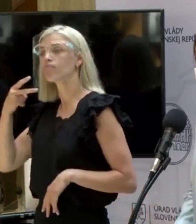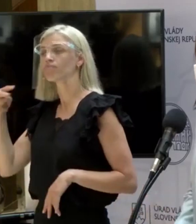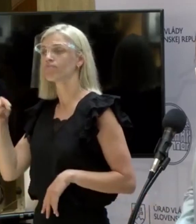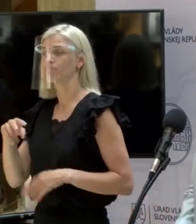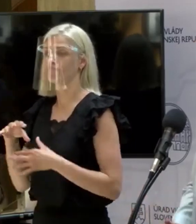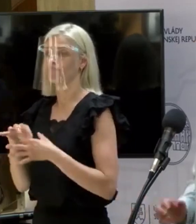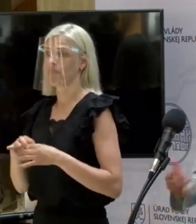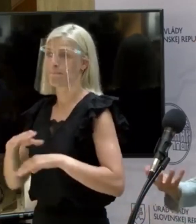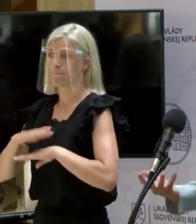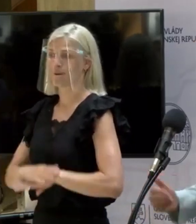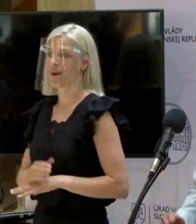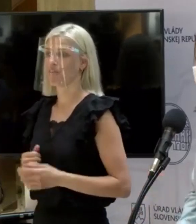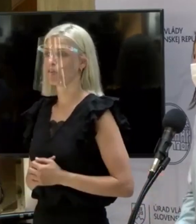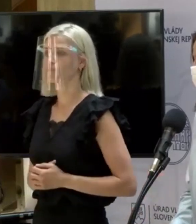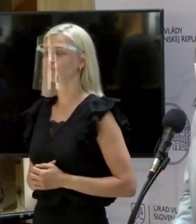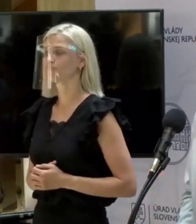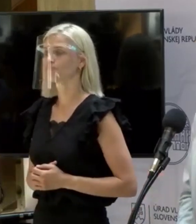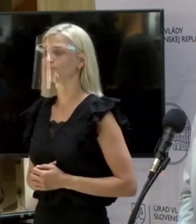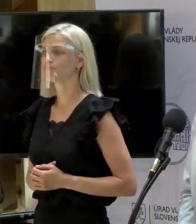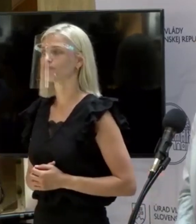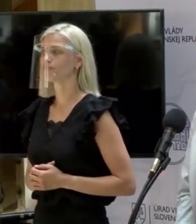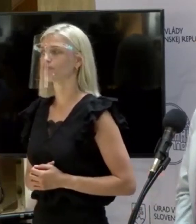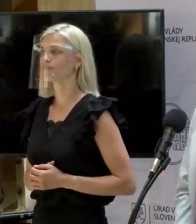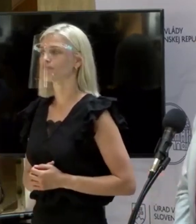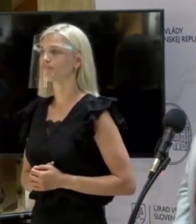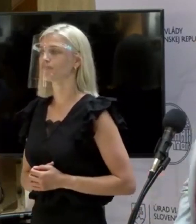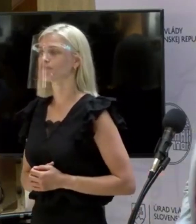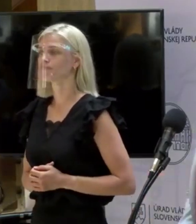súvisí s právom. Dobre, ten formálny.